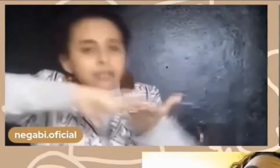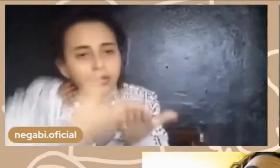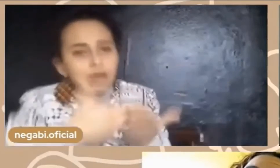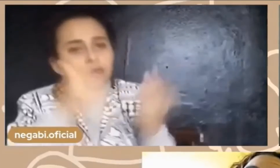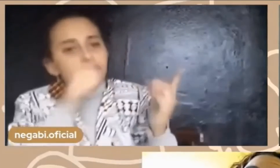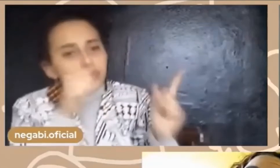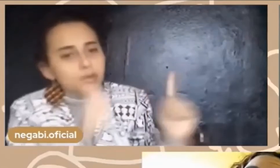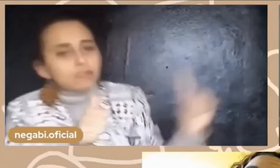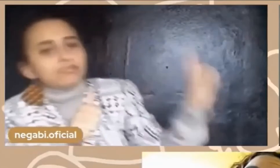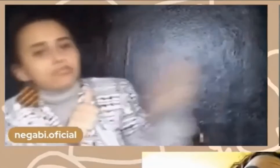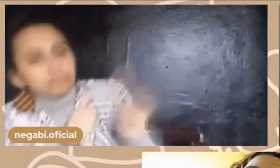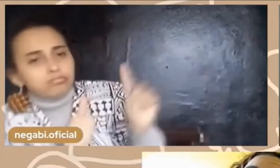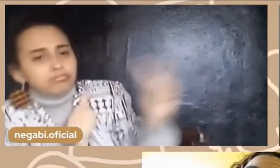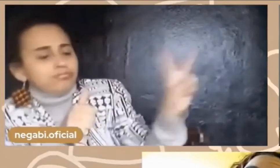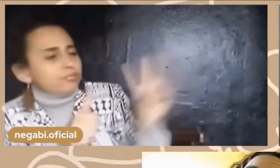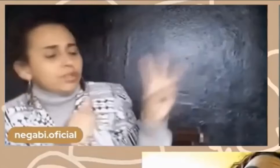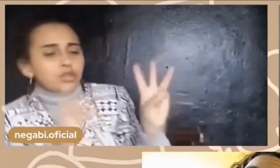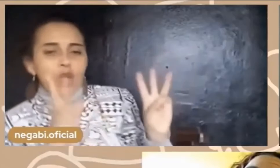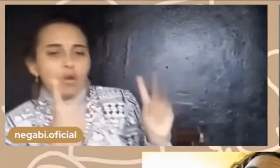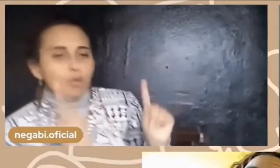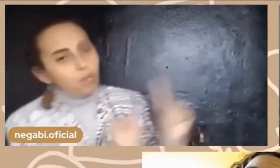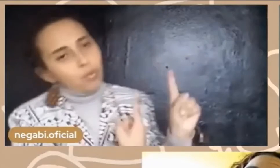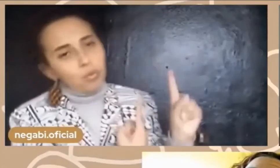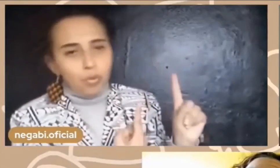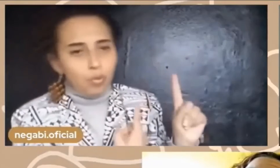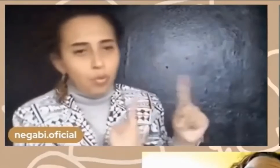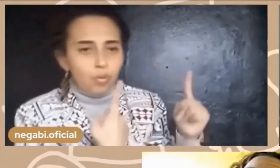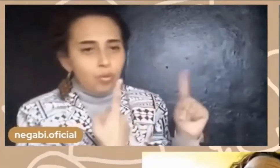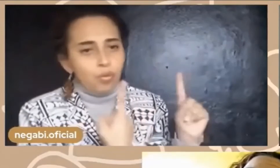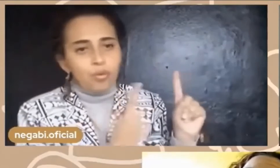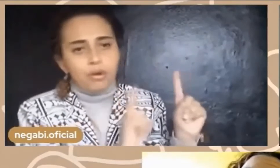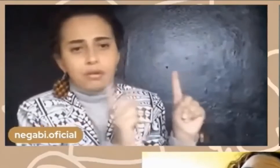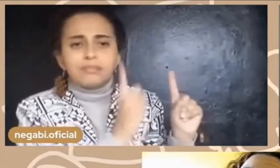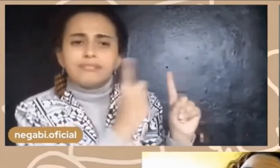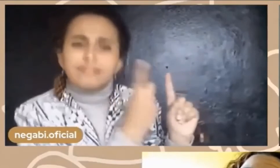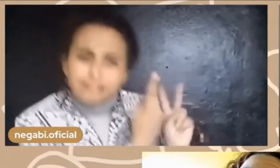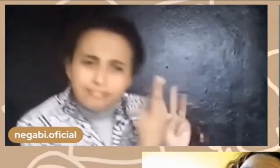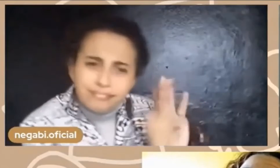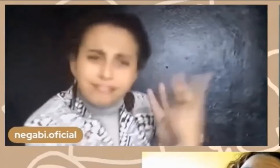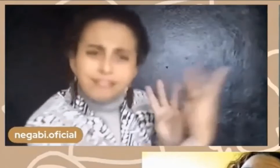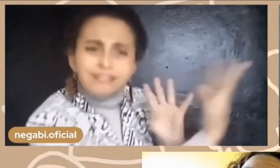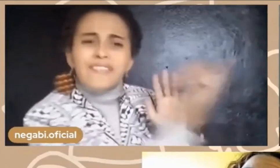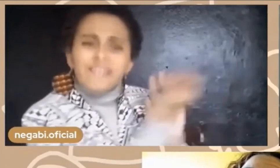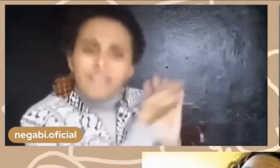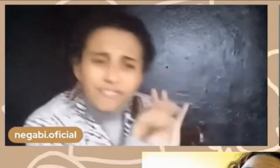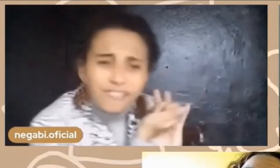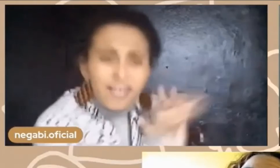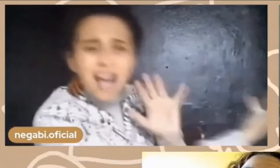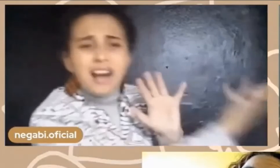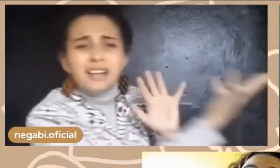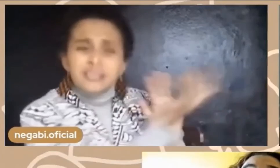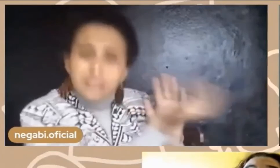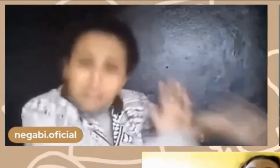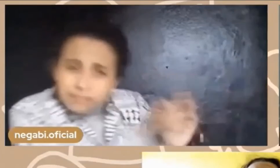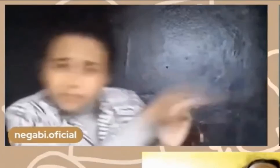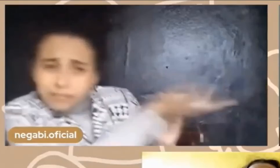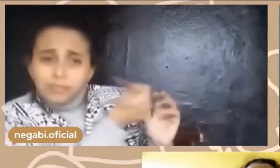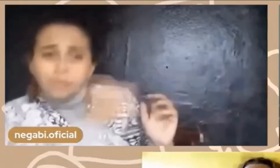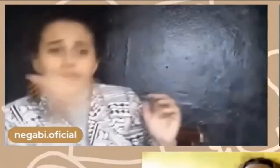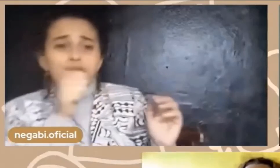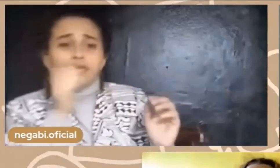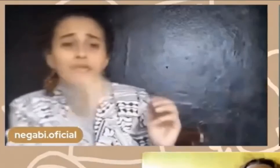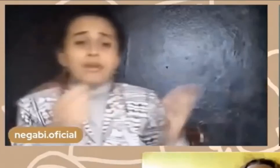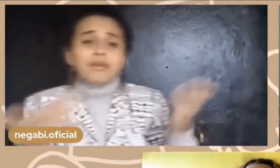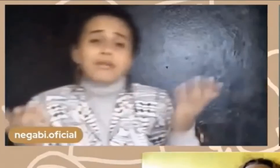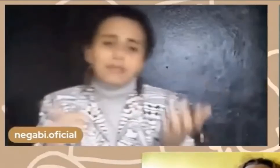Catarina, porque é um espaço de artes e eu precisava ter vários, não é somente um intérprete, né? Precisava ter uma